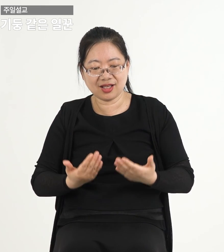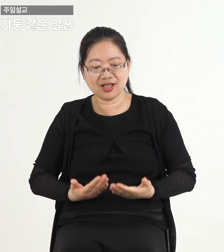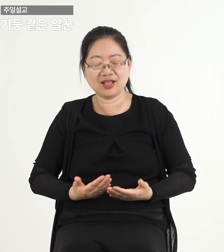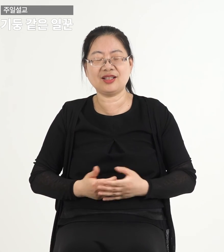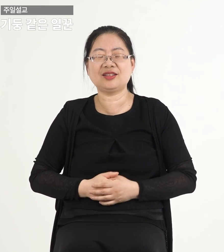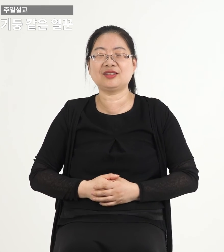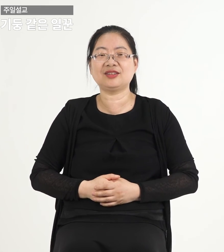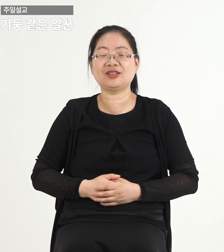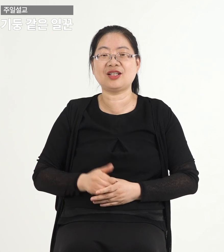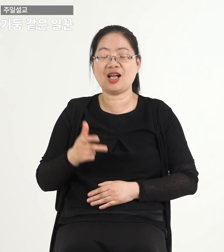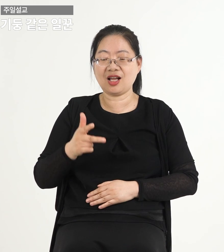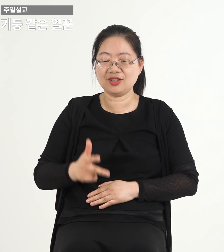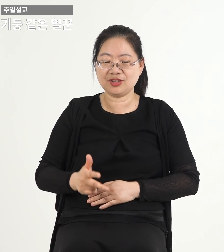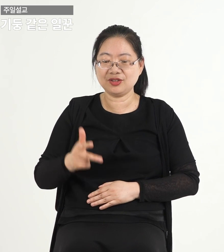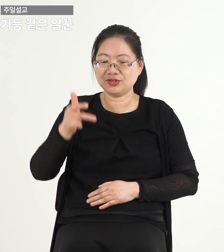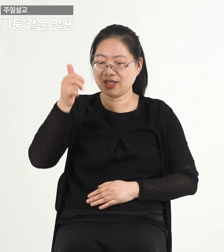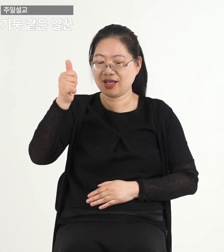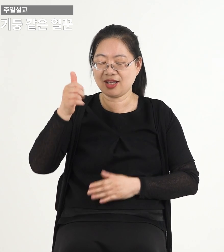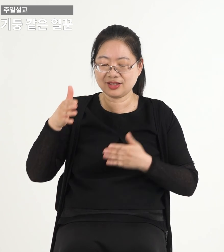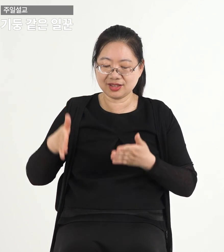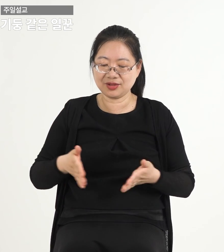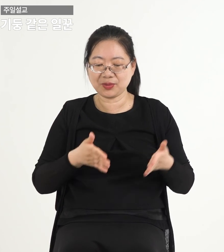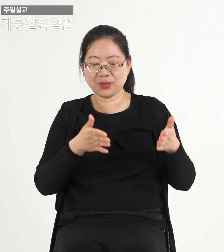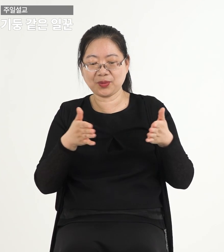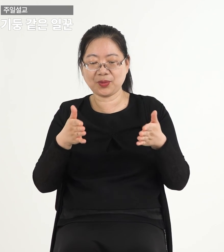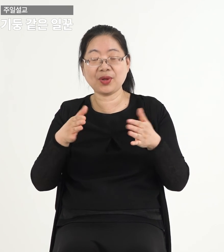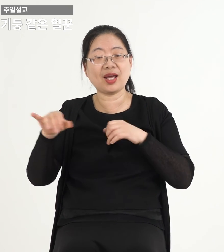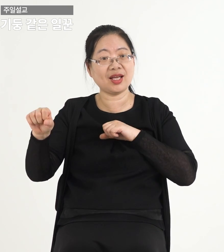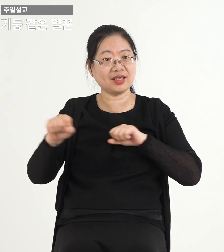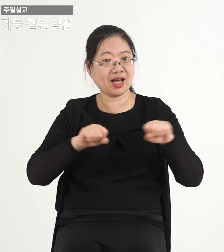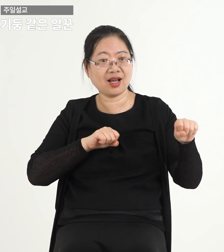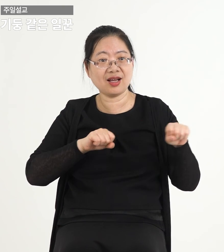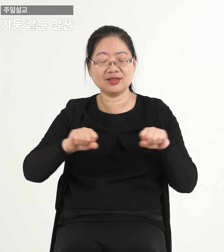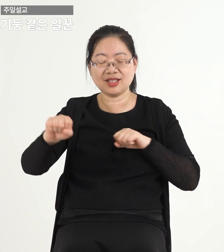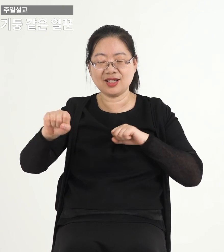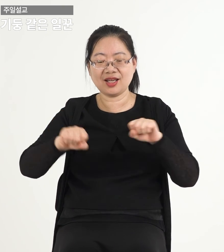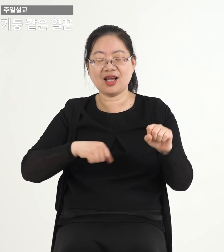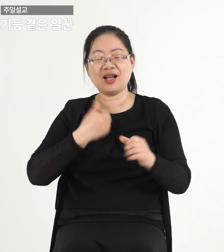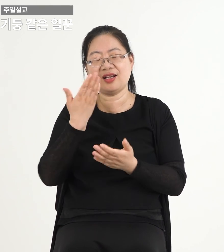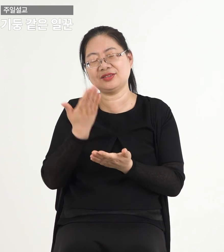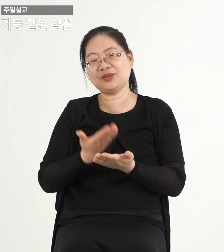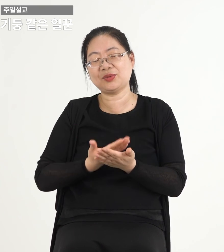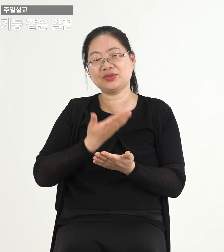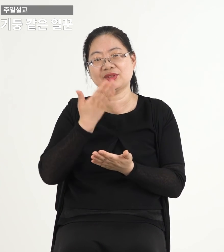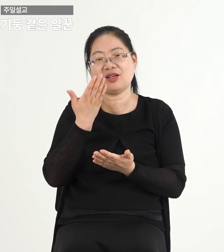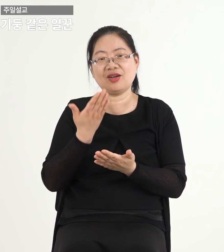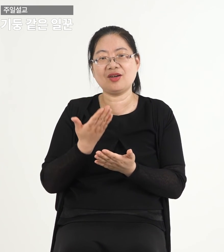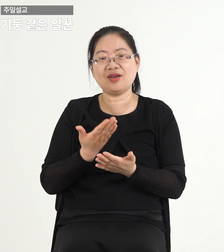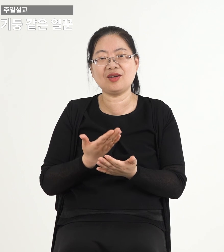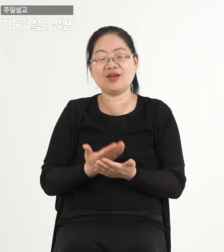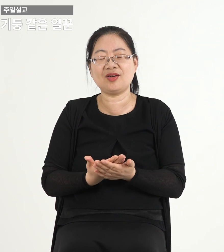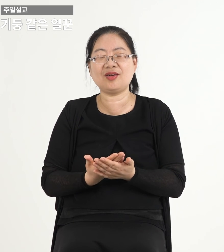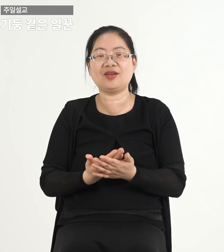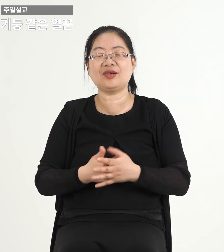씻어주사 주의 길로 행하게 하소서. 주의 길로 행하게 하소서.